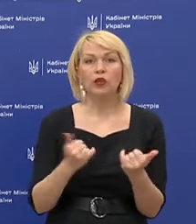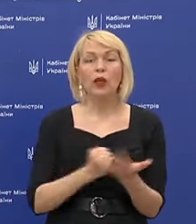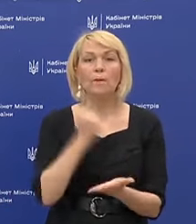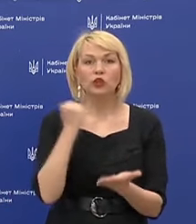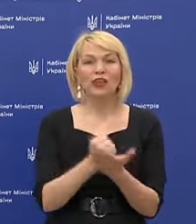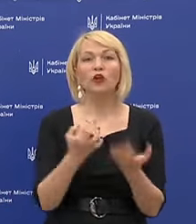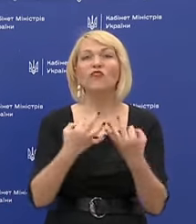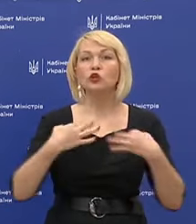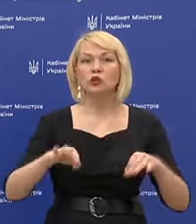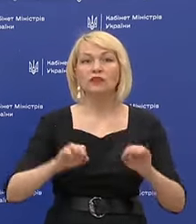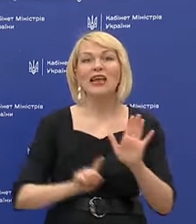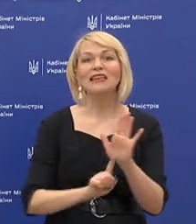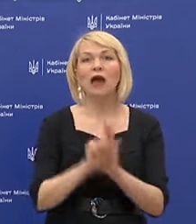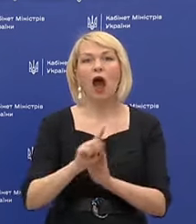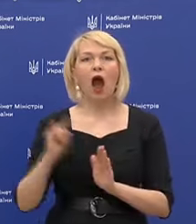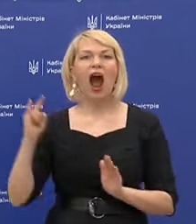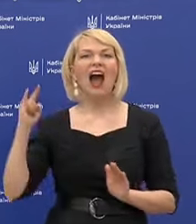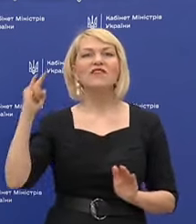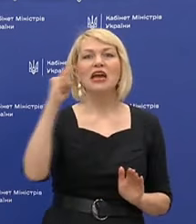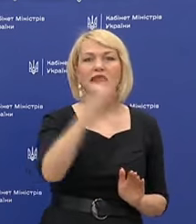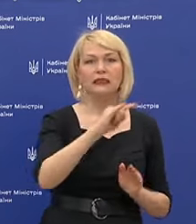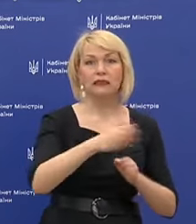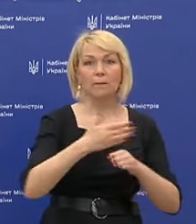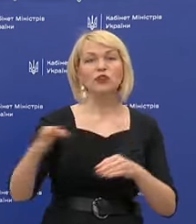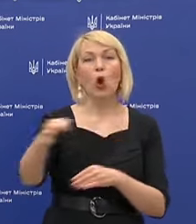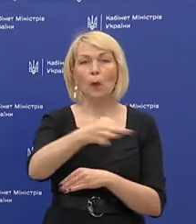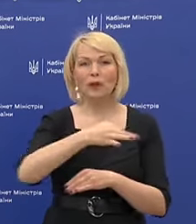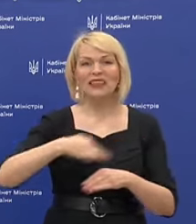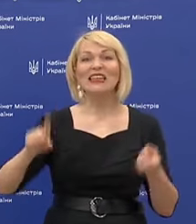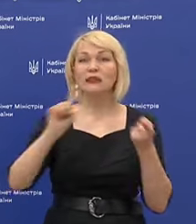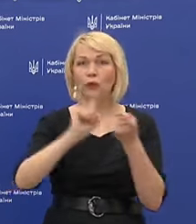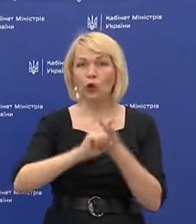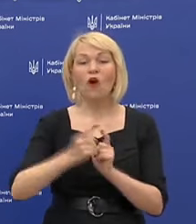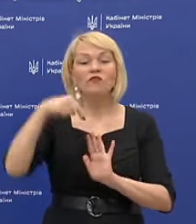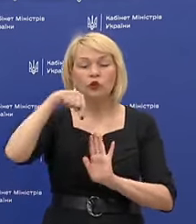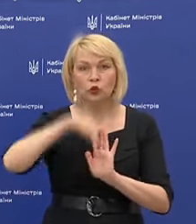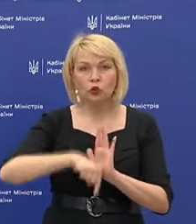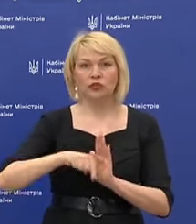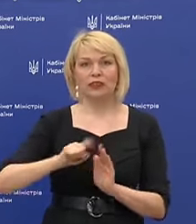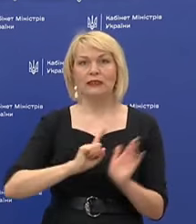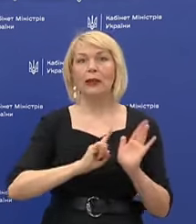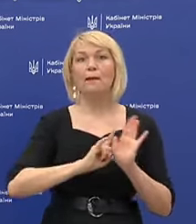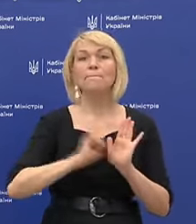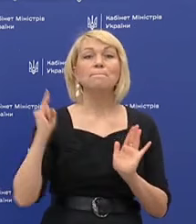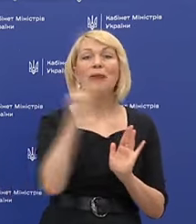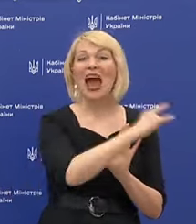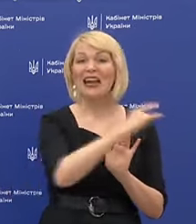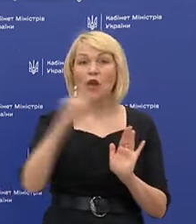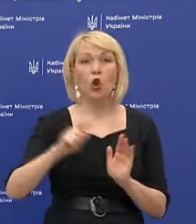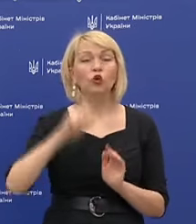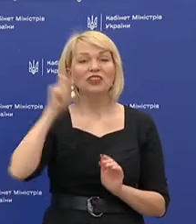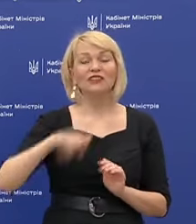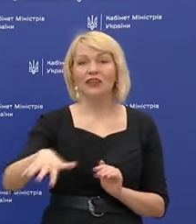постанова дозволяє запускати і авіаційне міжобласне сполучення, внутрішні перельоти в країні. Але не